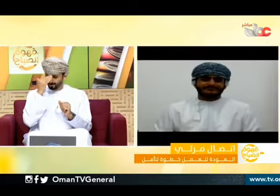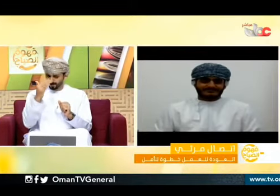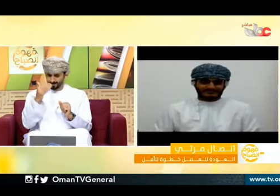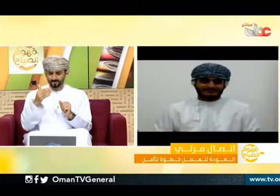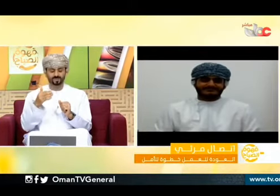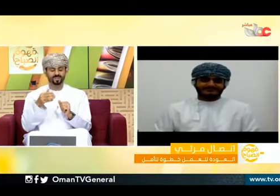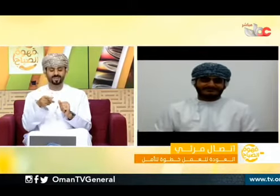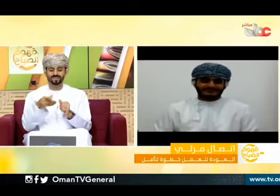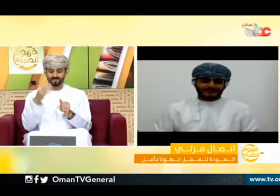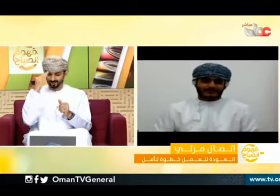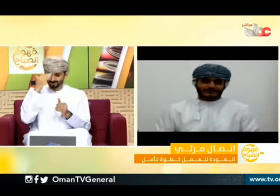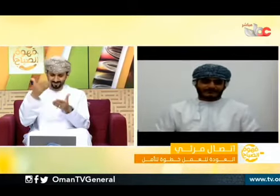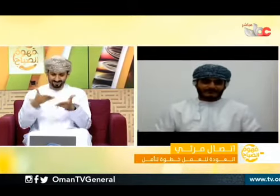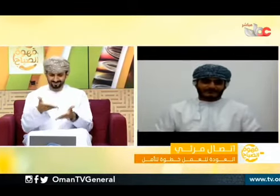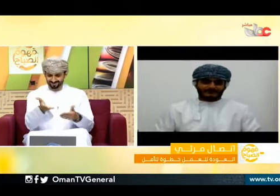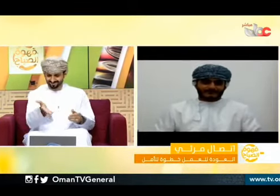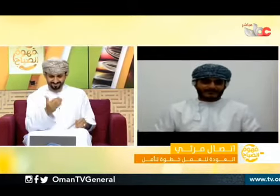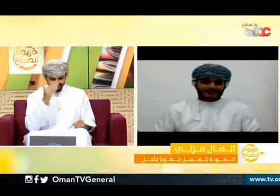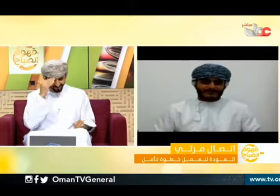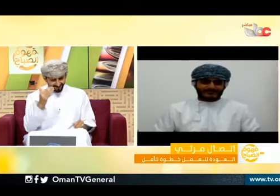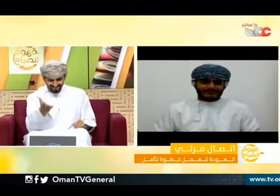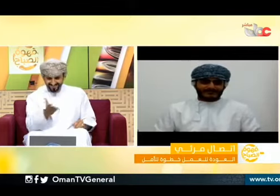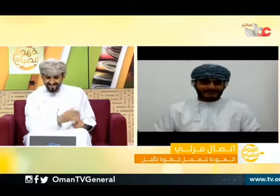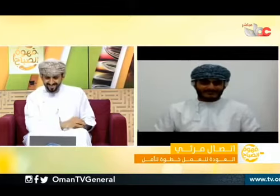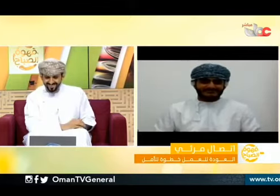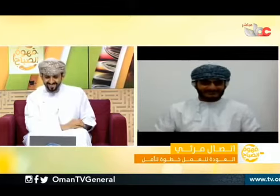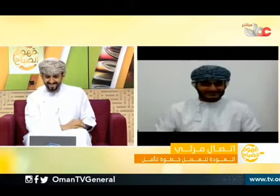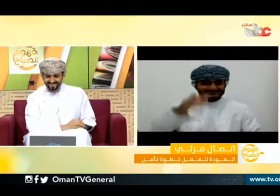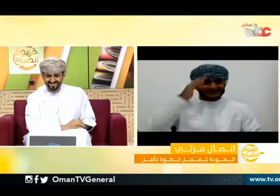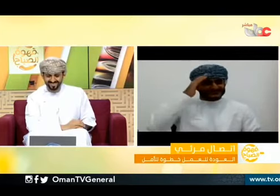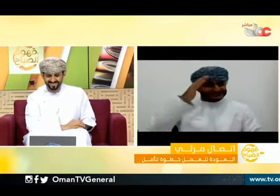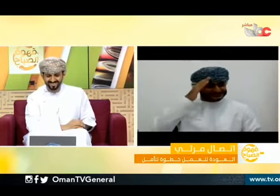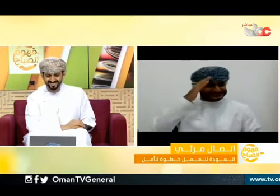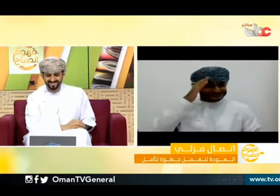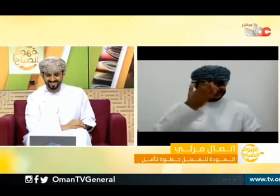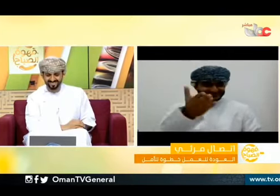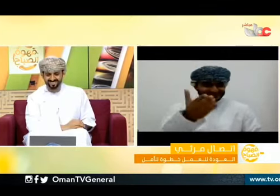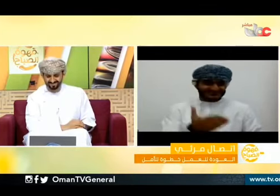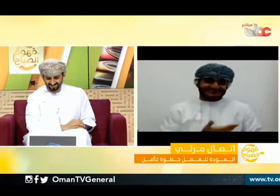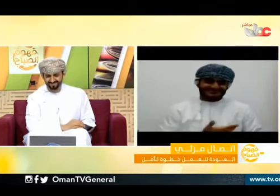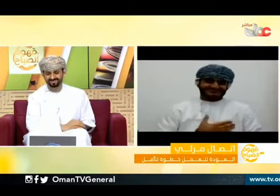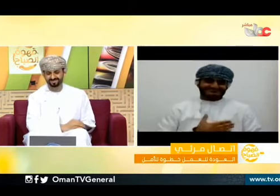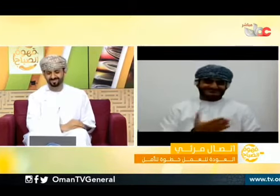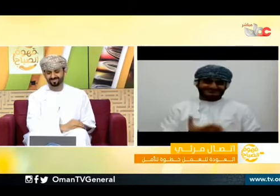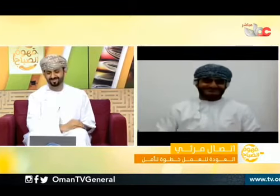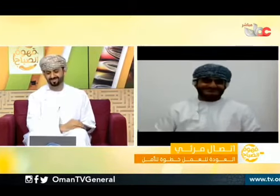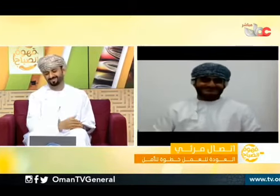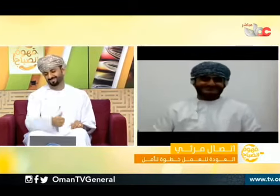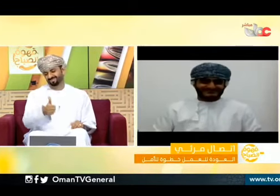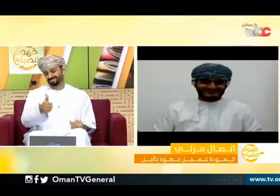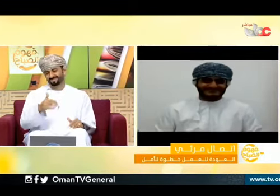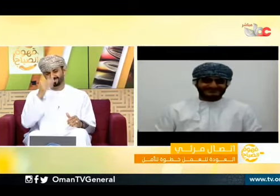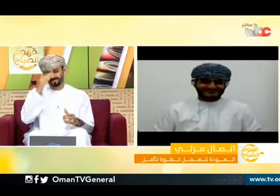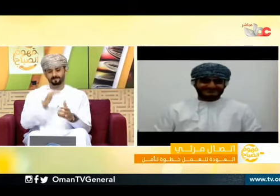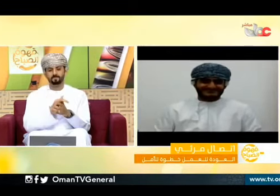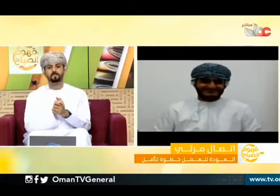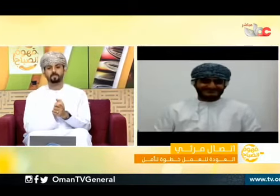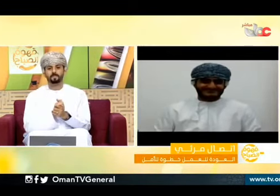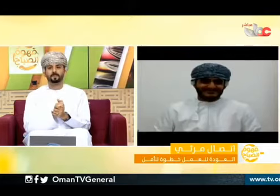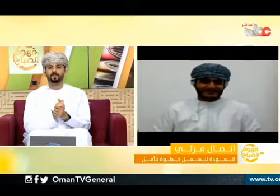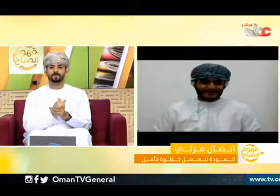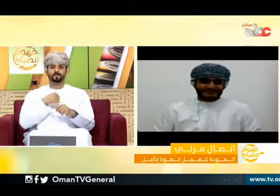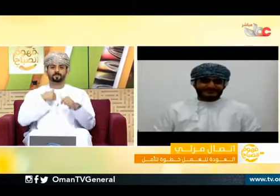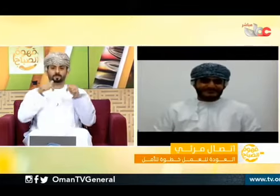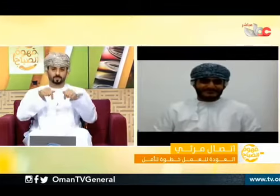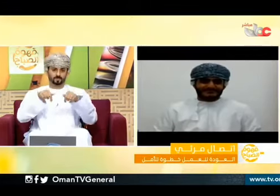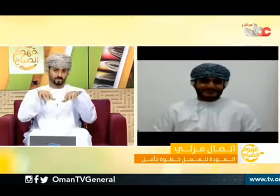كلام ممتاز جدا. طبعا أشكرك أخي سالم على هذا اللقاء. أشكرك أخي سلطان على استضافتي في هذا البرنامج